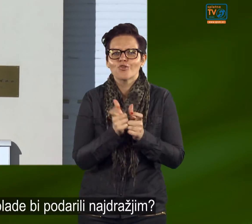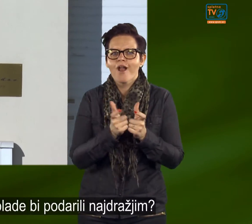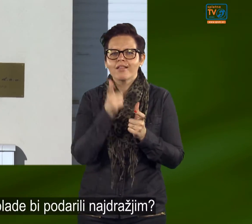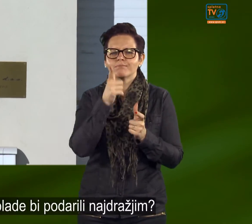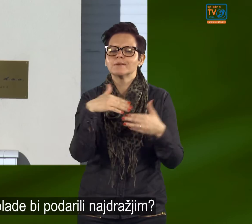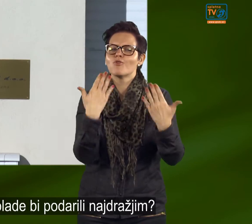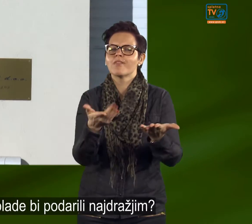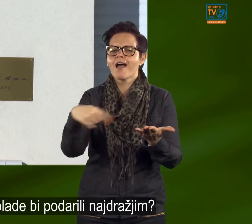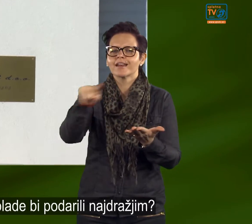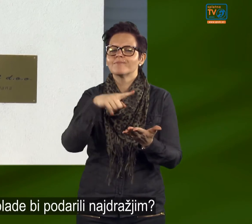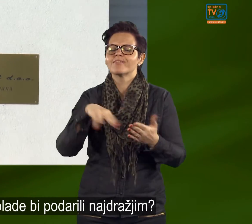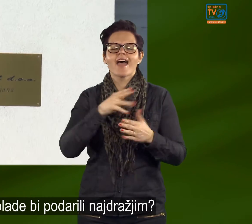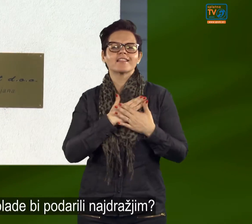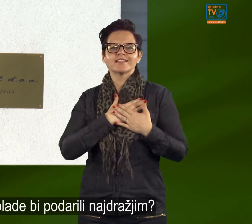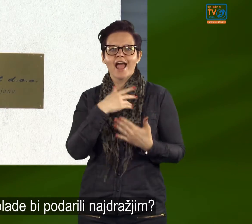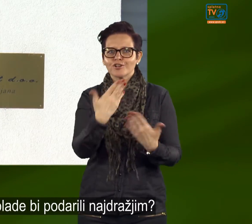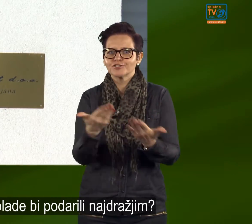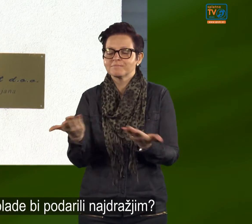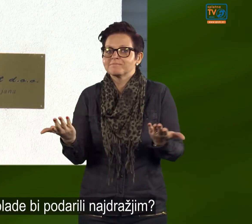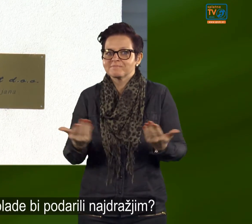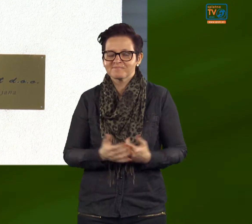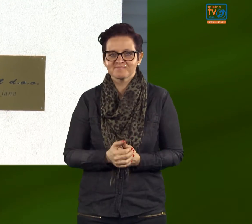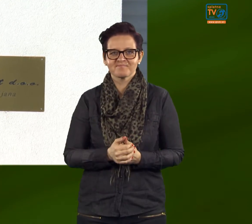Katere čokolade bi podarili najdražjim?